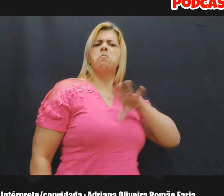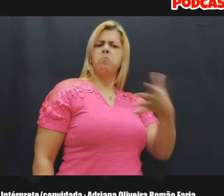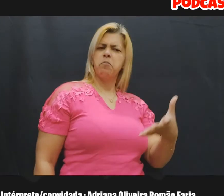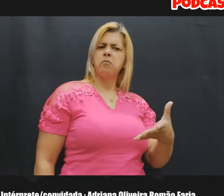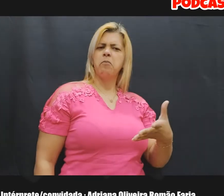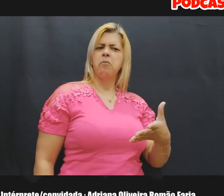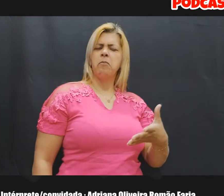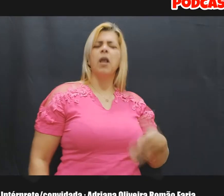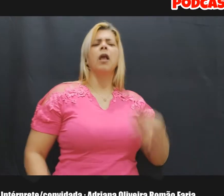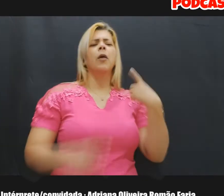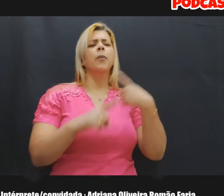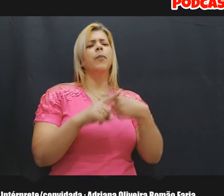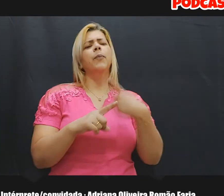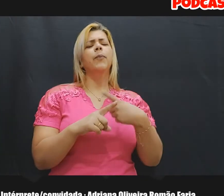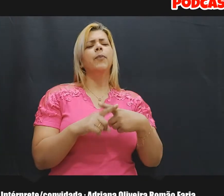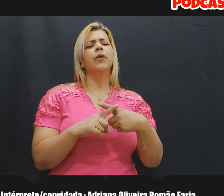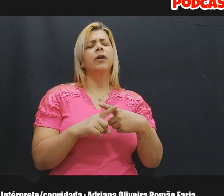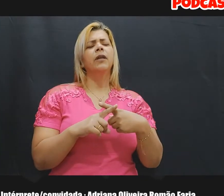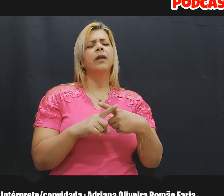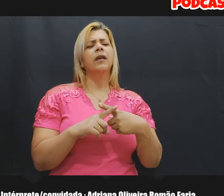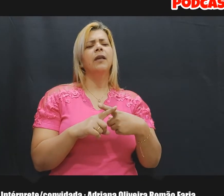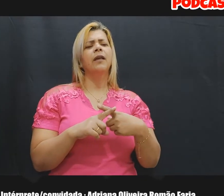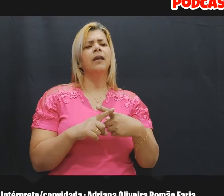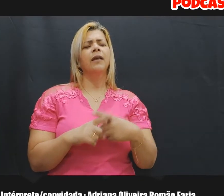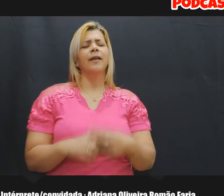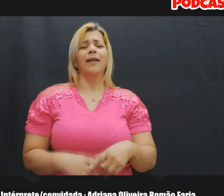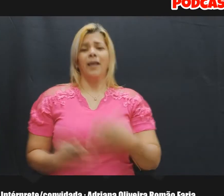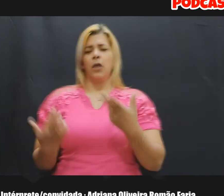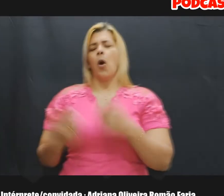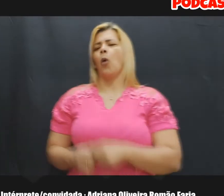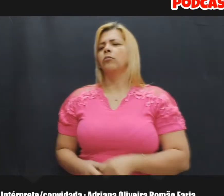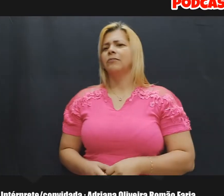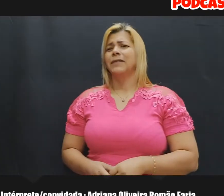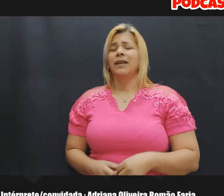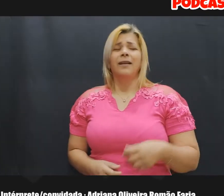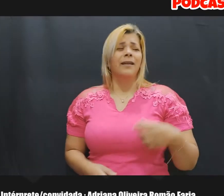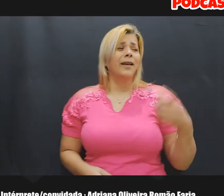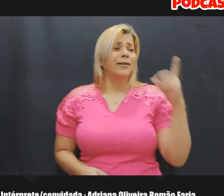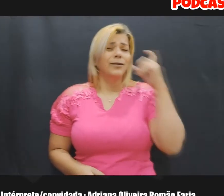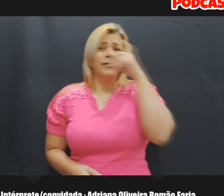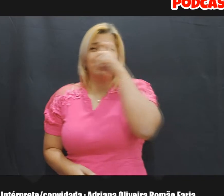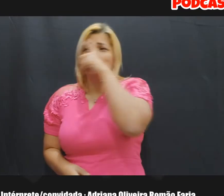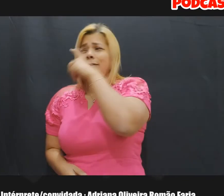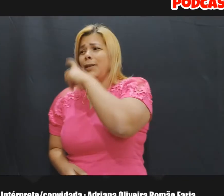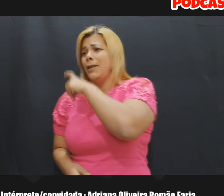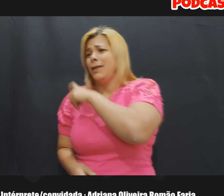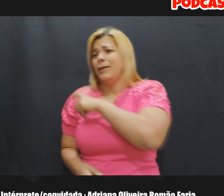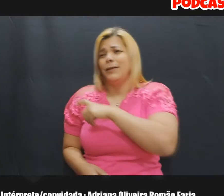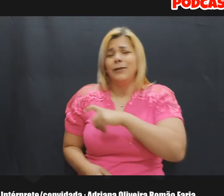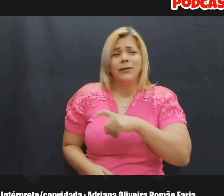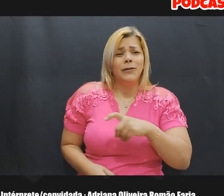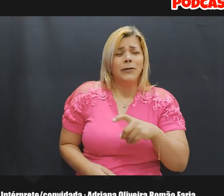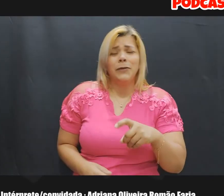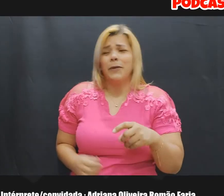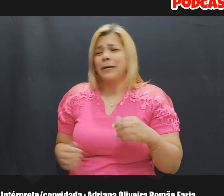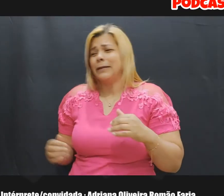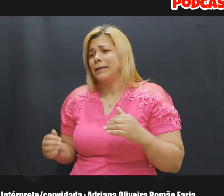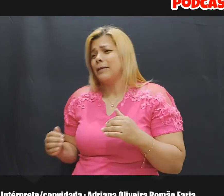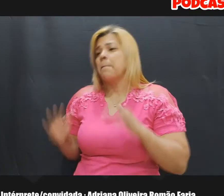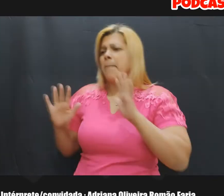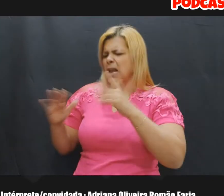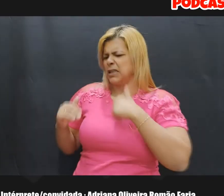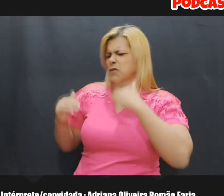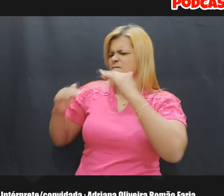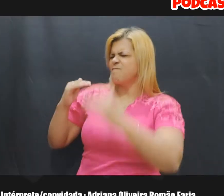eles encaram a dificuldade como um obstáculo, mas eles querem vencer